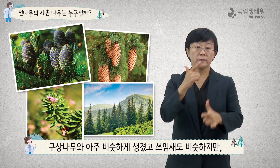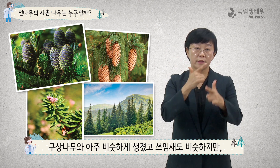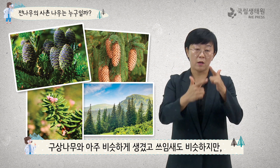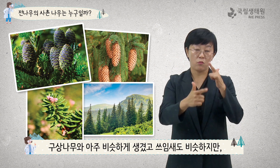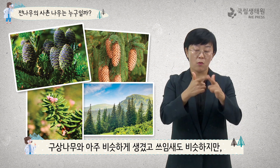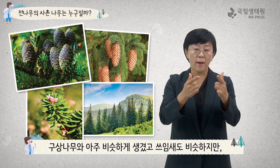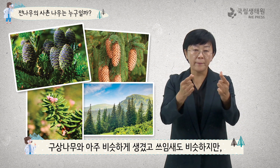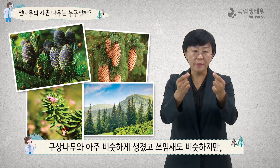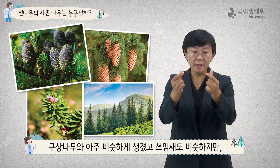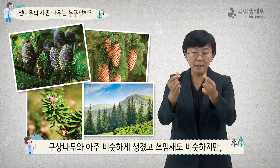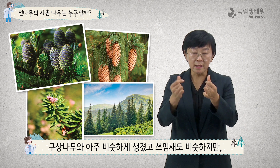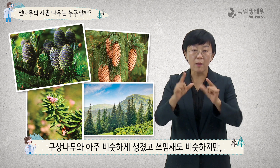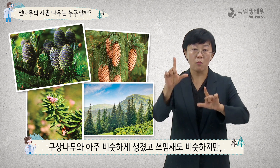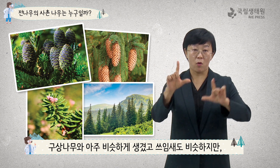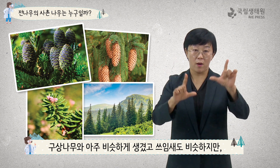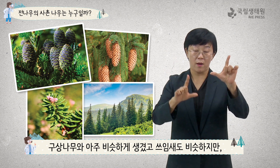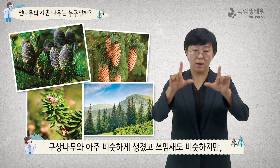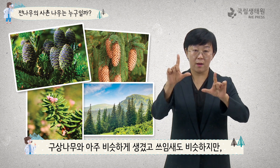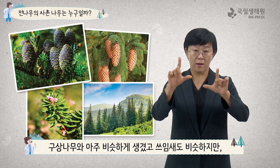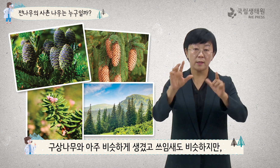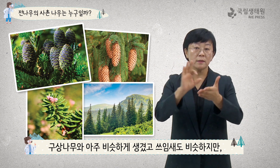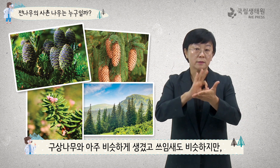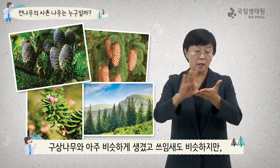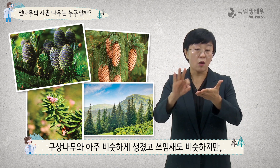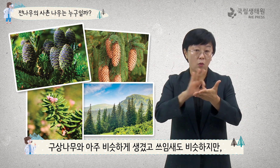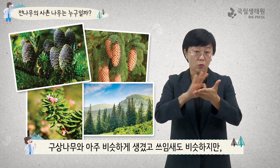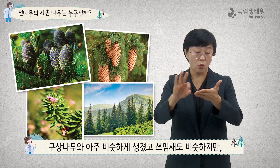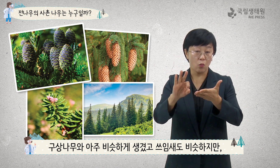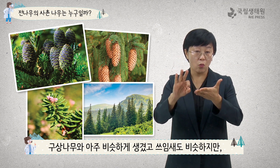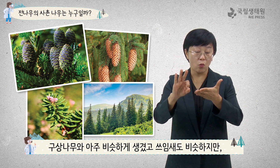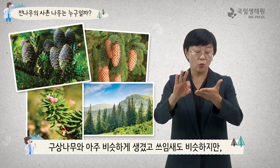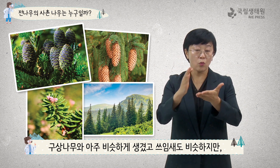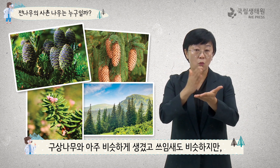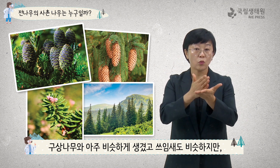구상나무와 아주 비슷하게 생겼고 쓰임새도 비슷하지만